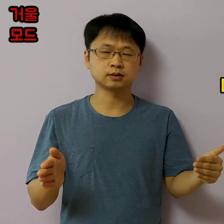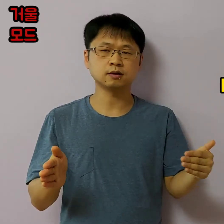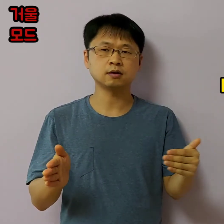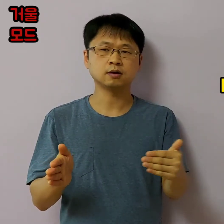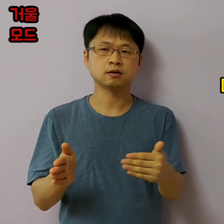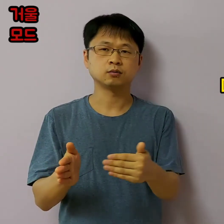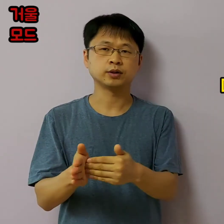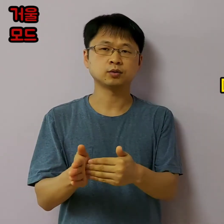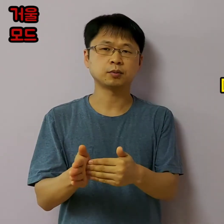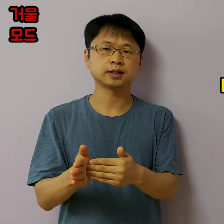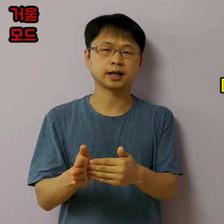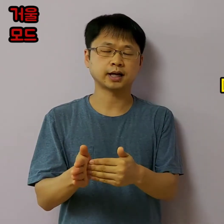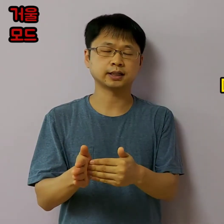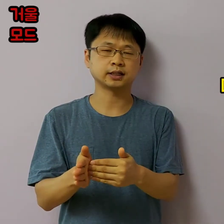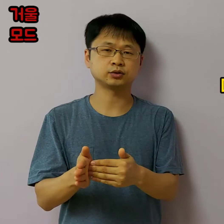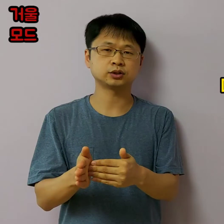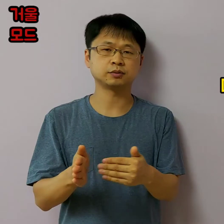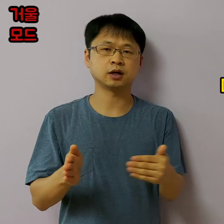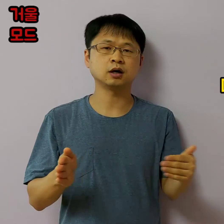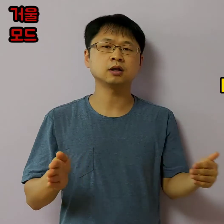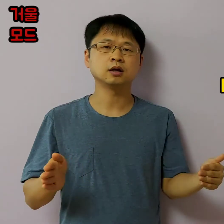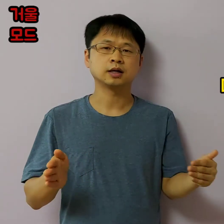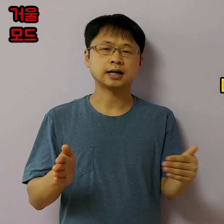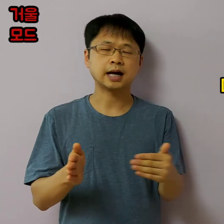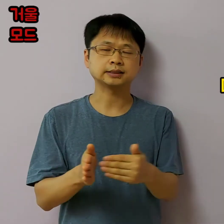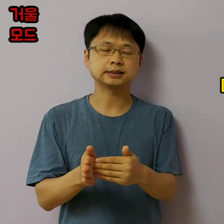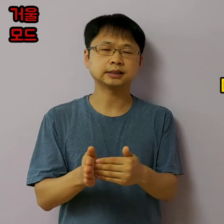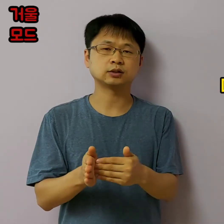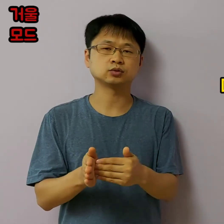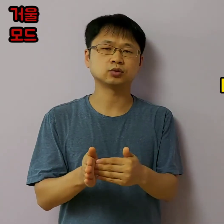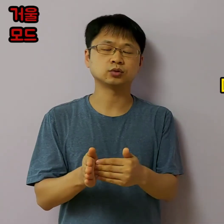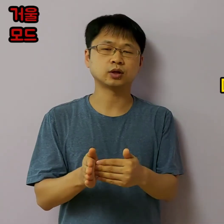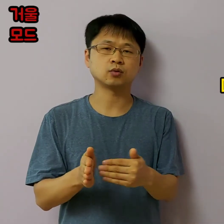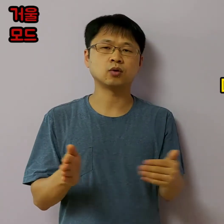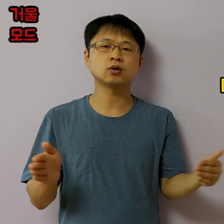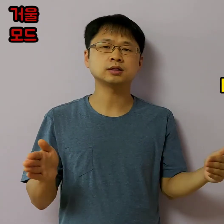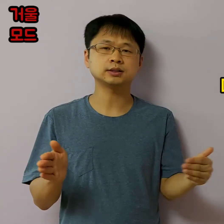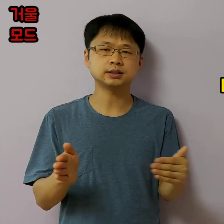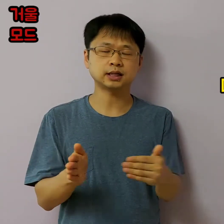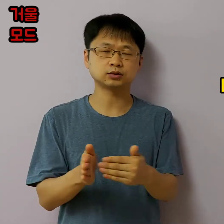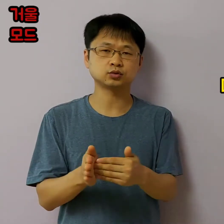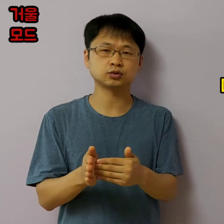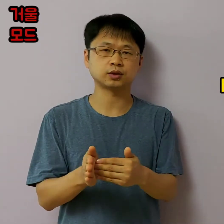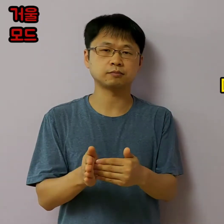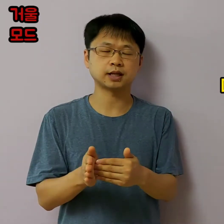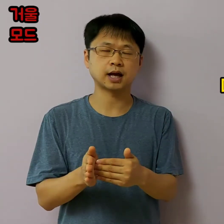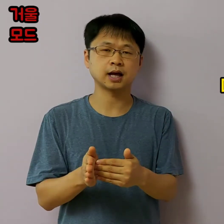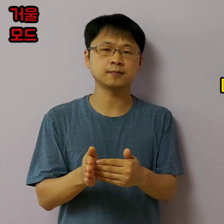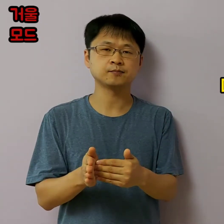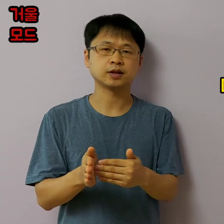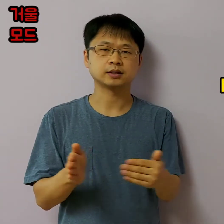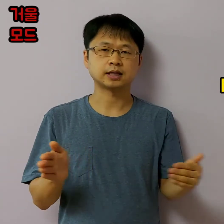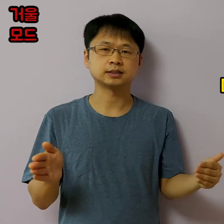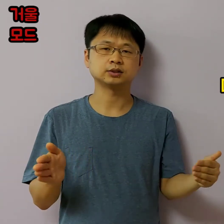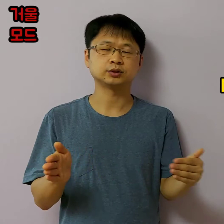구부려서 왼손바닥에 갖다 대주시면 까지라는 수어도 되고 끝이라는 수어도 됩니다. 다 쓸 수